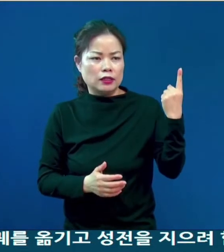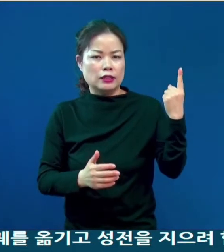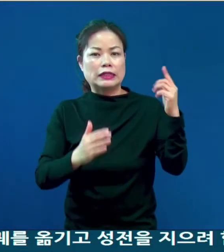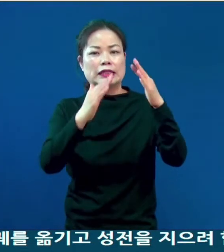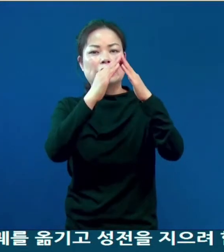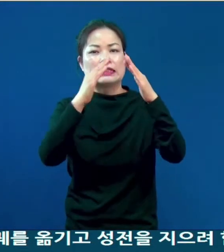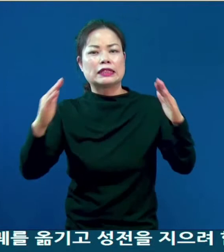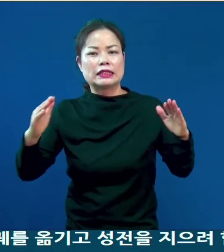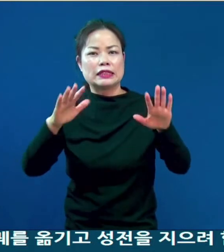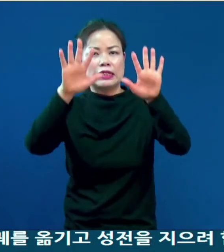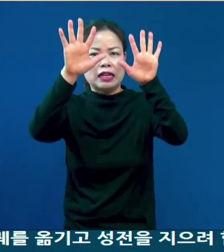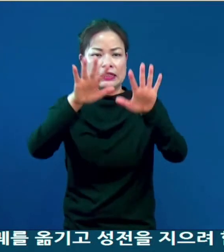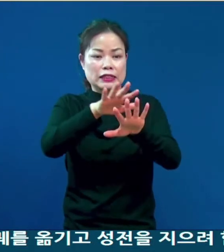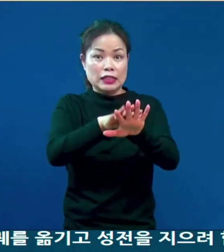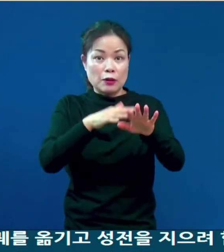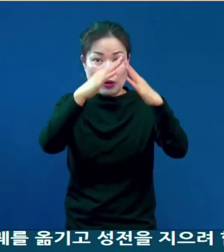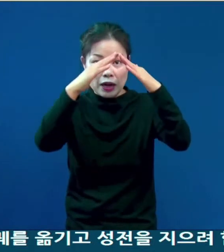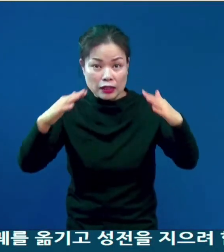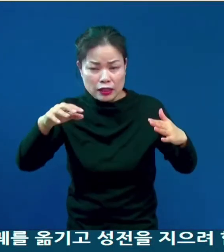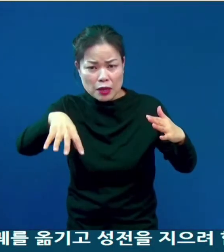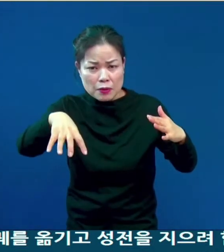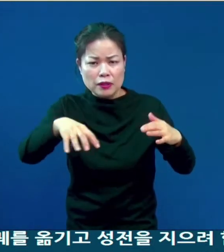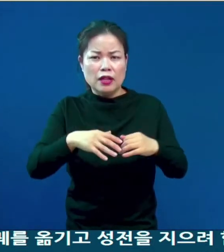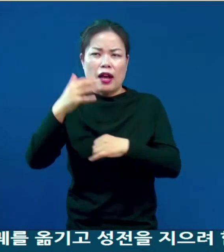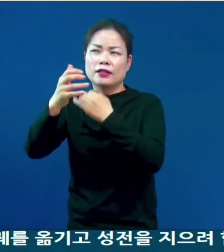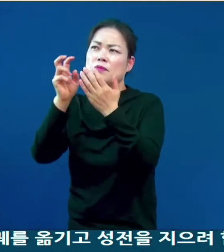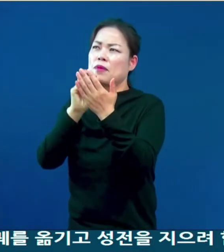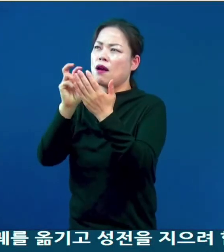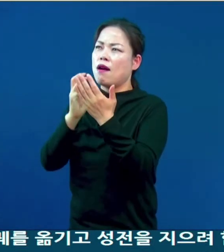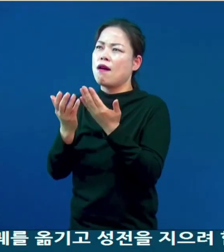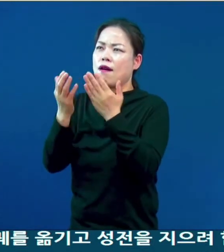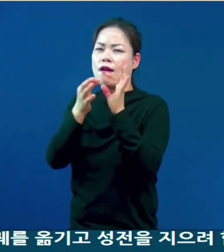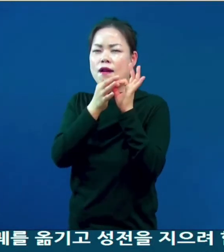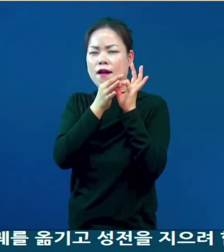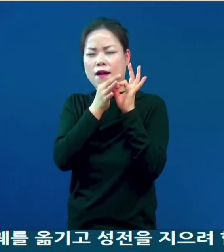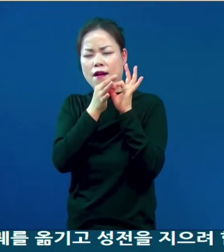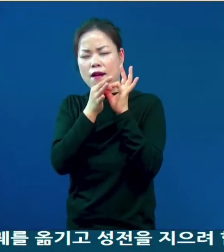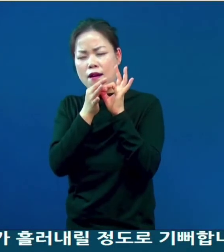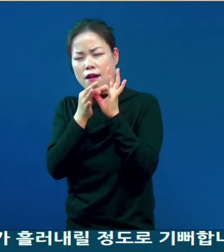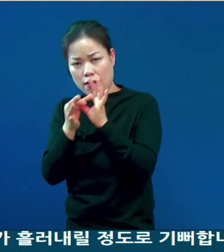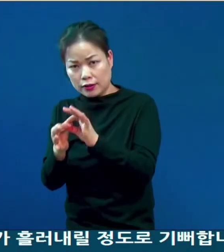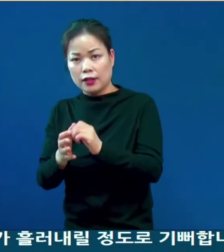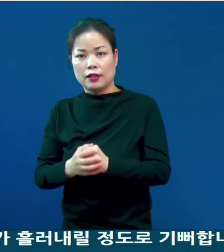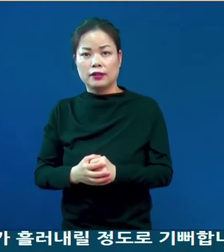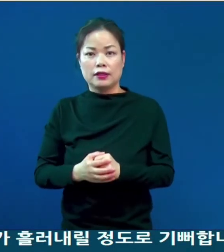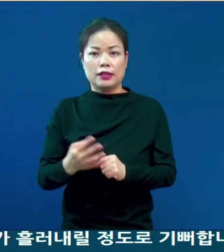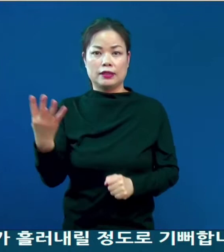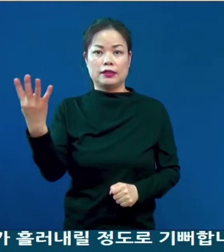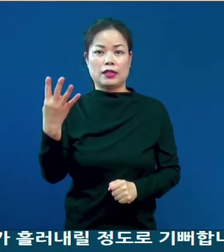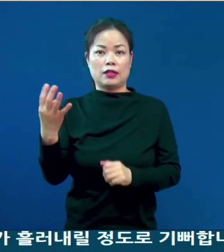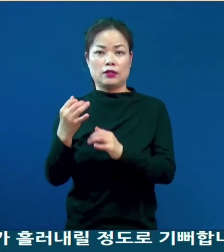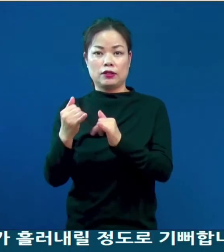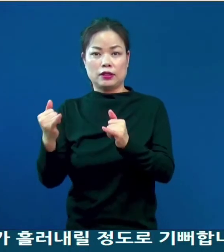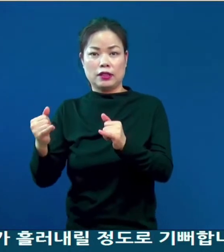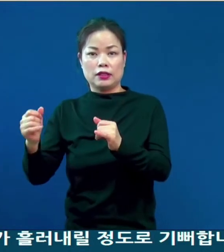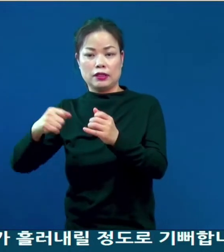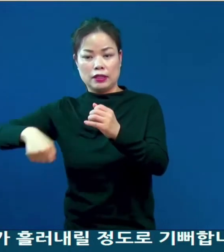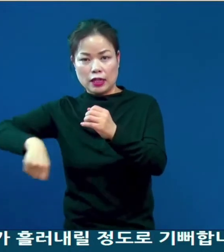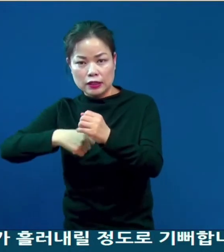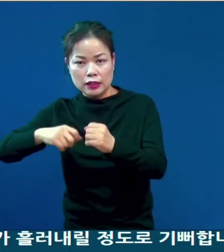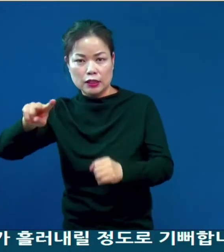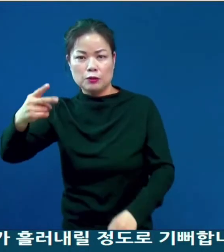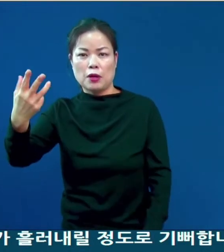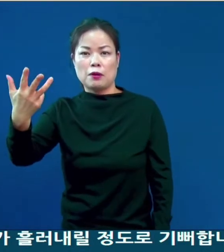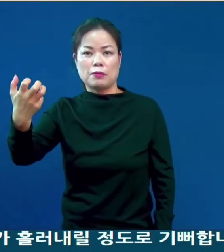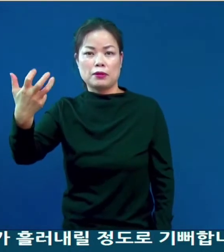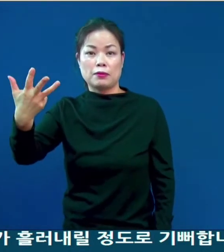장막에서 계속해서 예배하는 소리, 하나님을 찬양하는 소리가 끊이지 않기를 원했습니다. 그래서 4,000명의 악기 잡은 자와